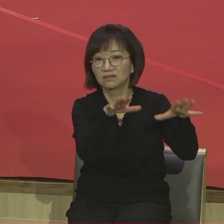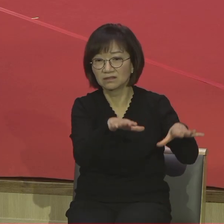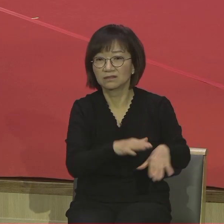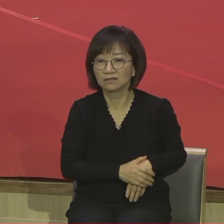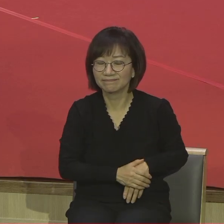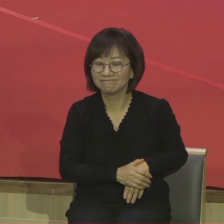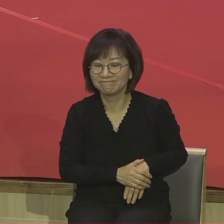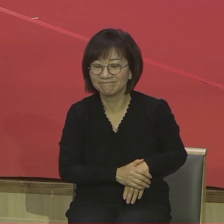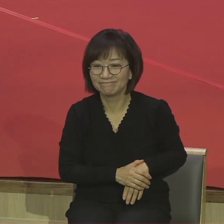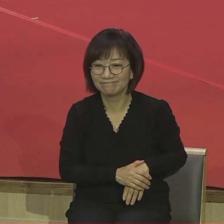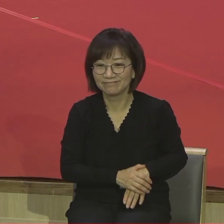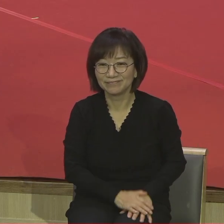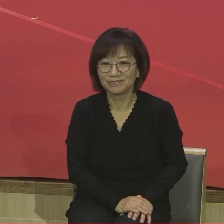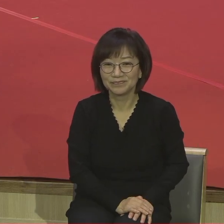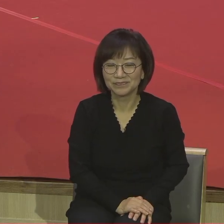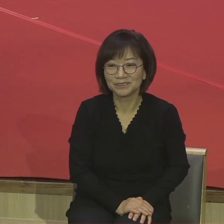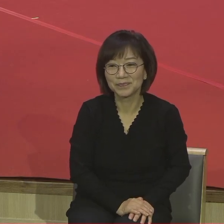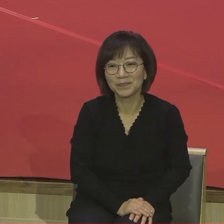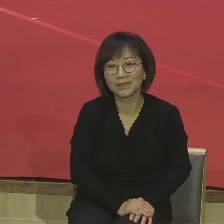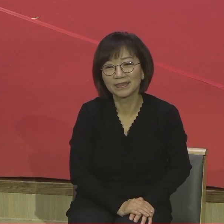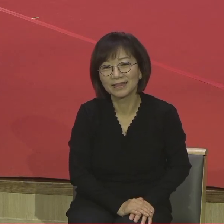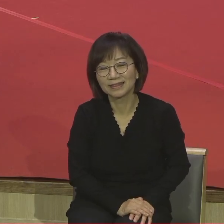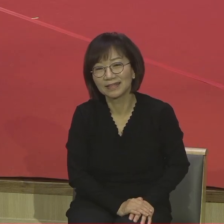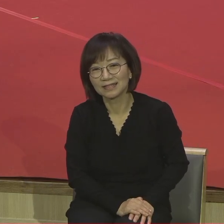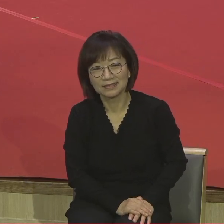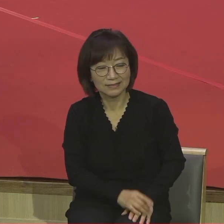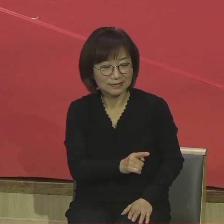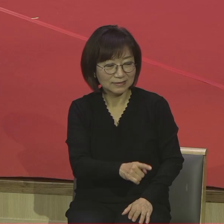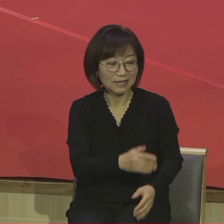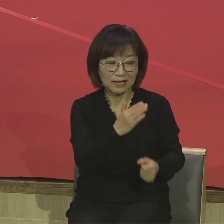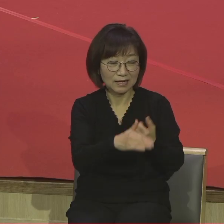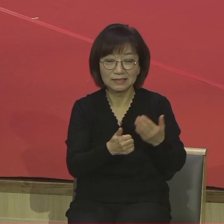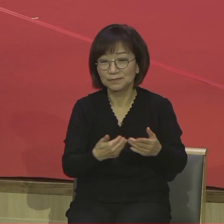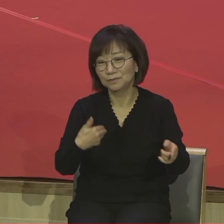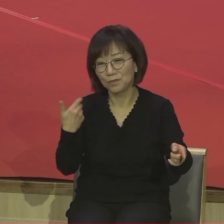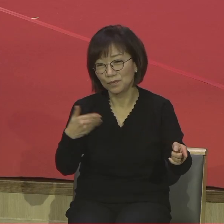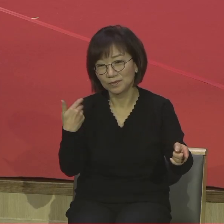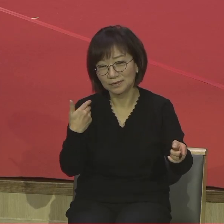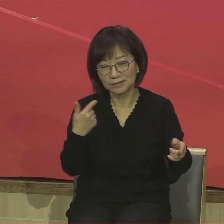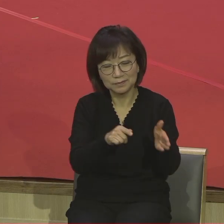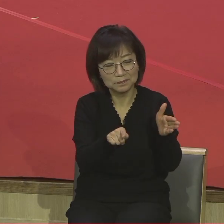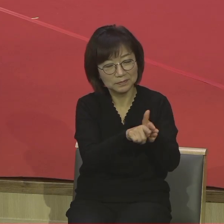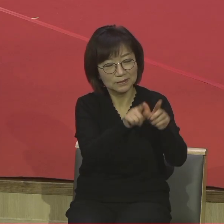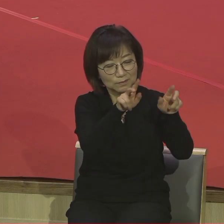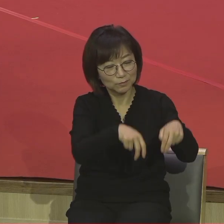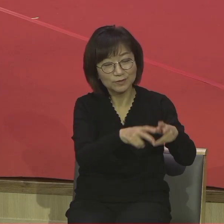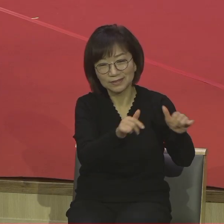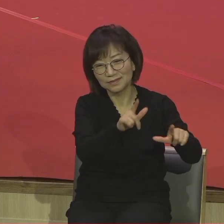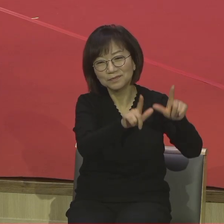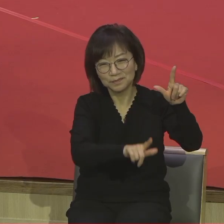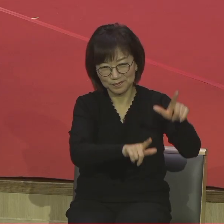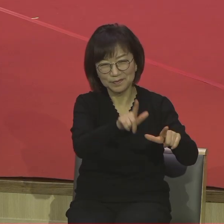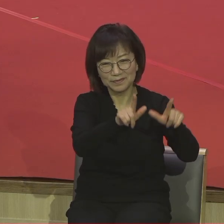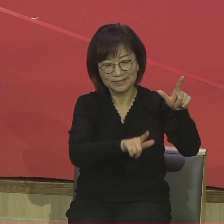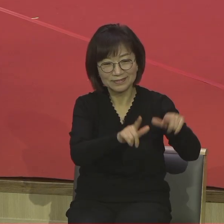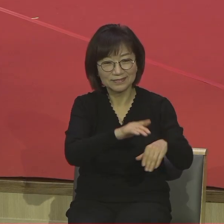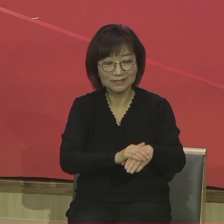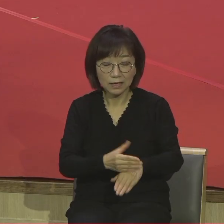자, 그런 삶이 되고 말아요. 하나님이 없는 삶, 다 그래요. 복음이 없는